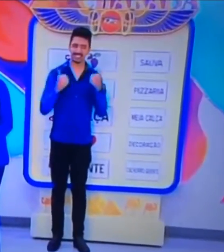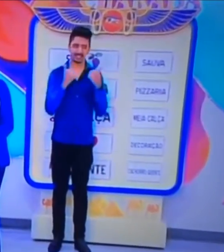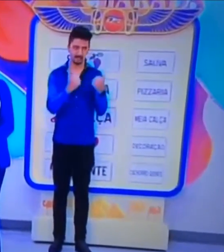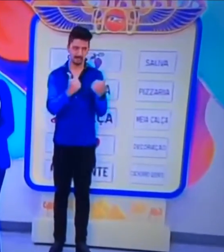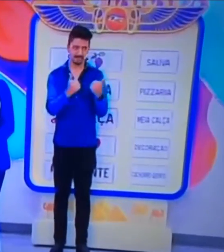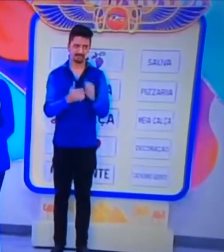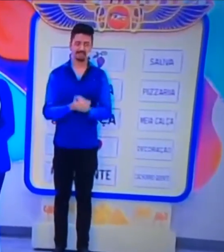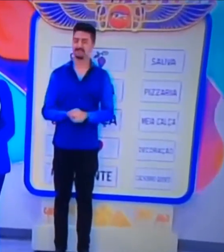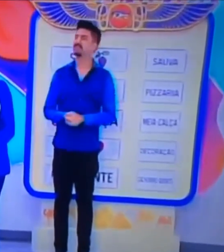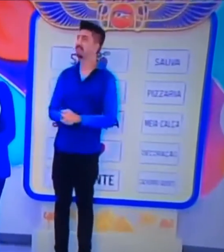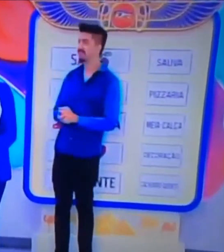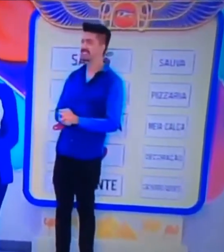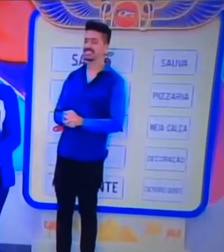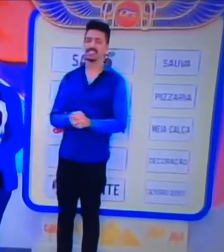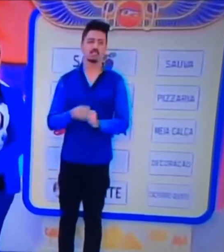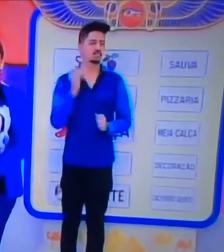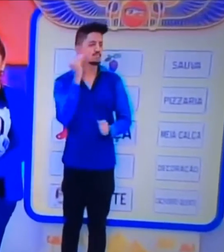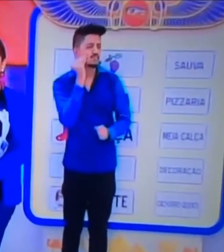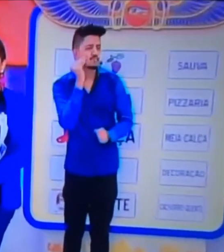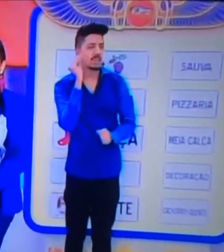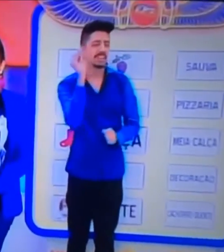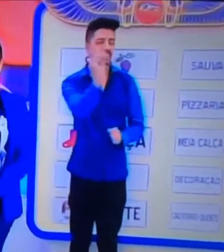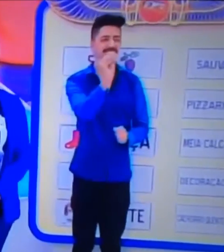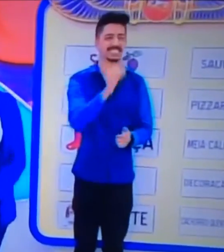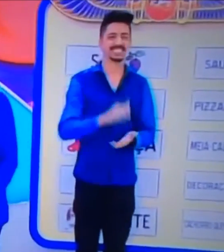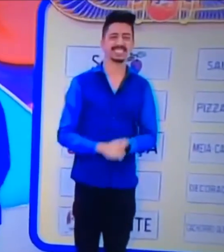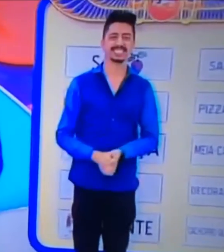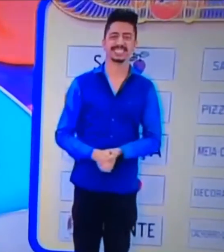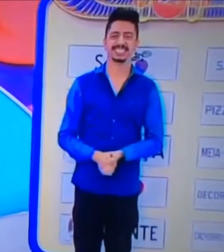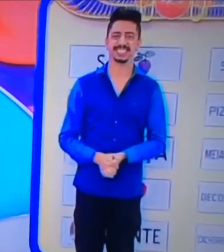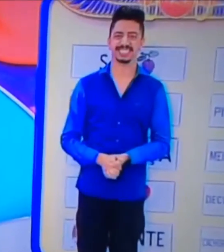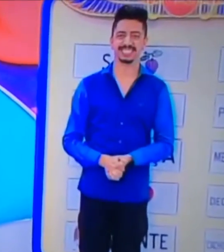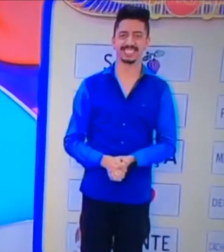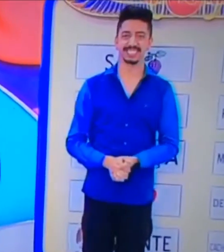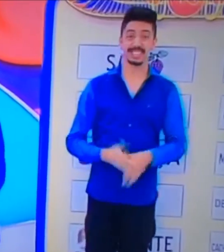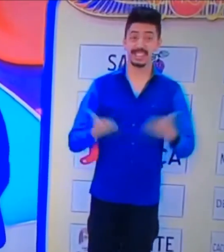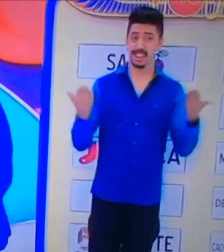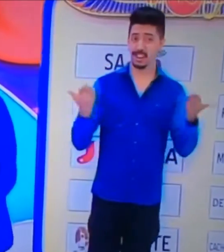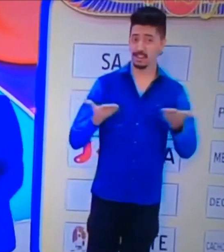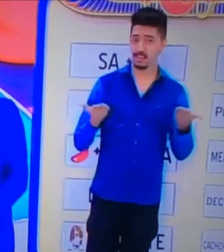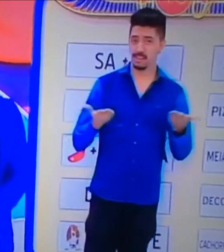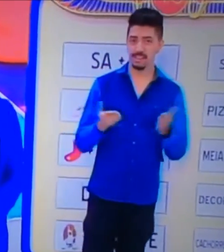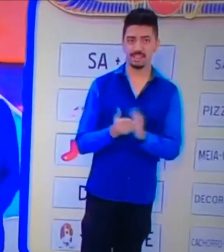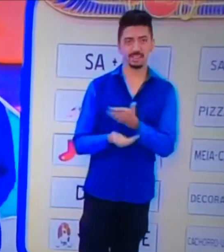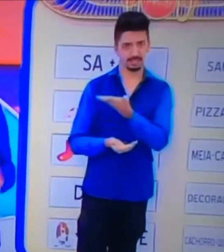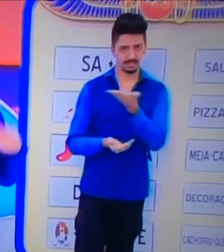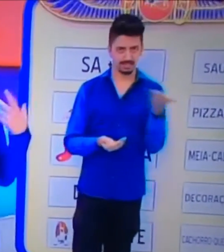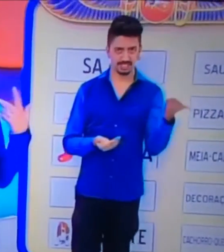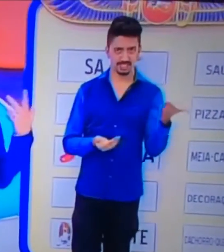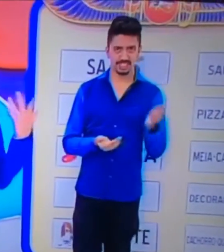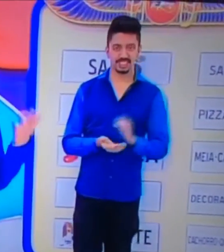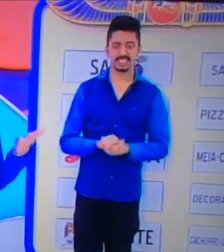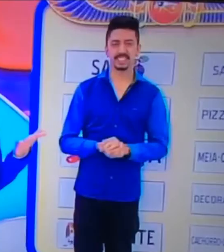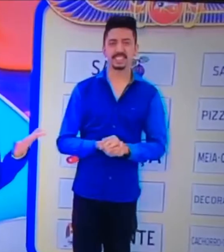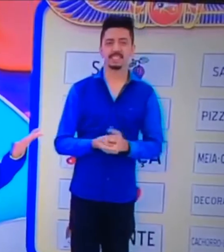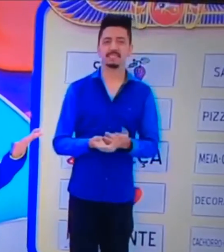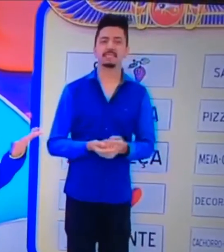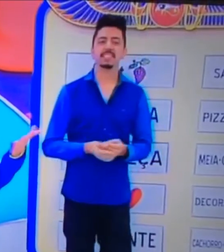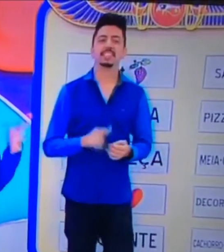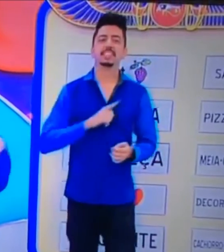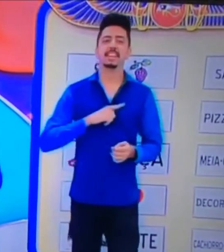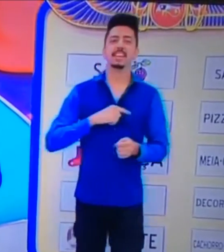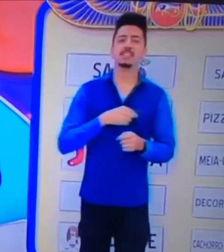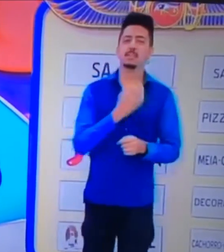tá bom? Tá. Beijo grande para você. E agora, para vocês, eu estou chegando aí com o nosso